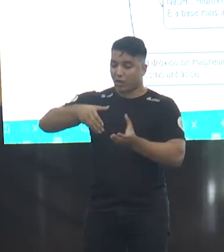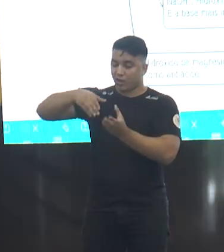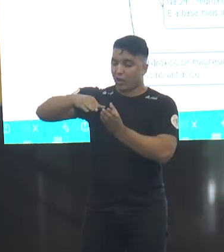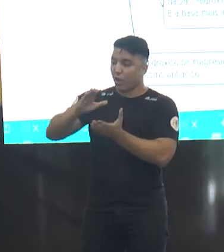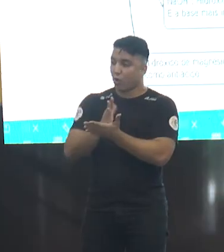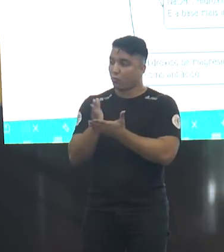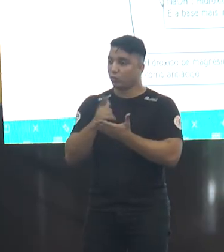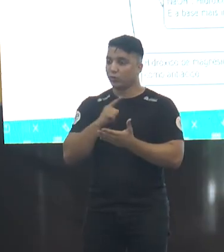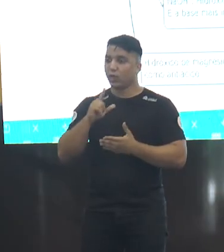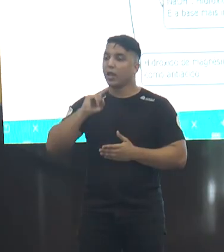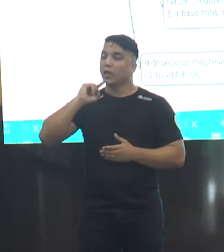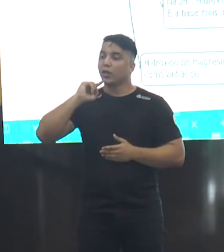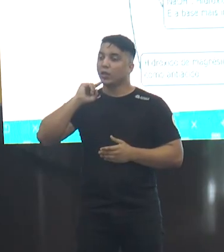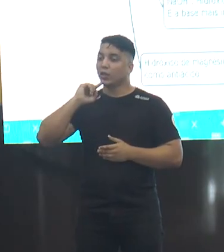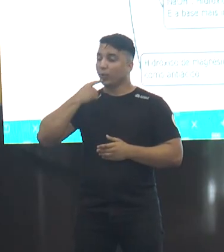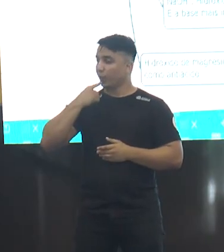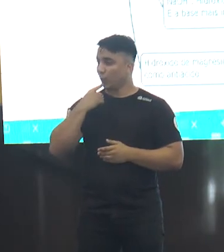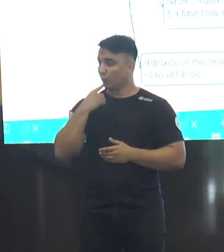tem limão no mictório.